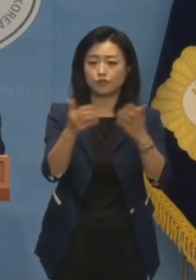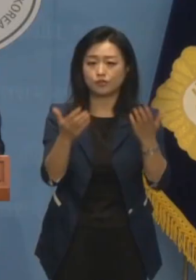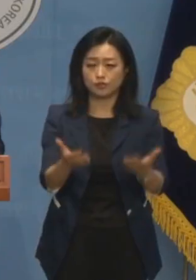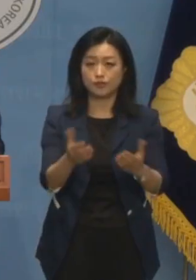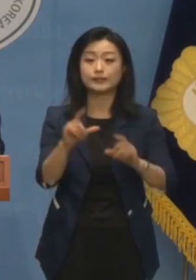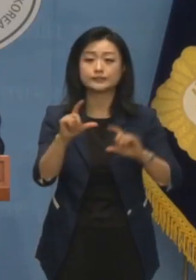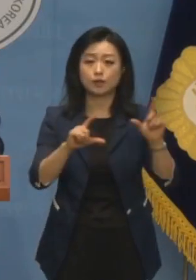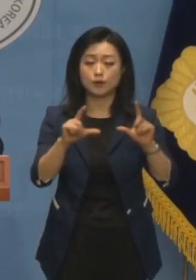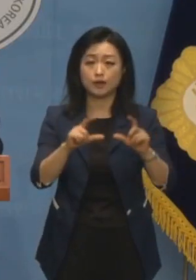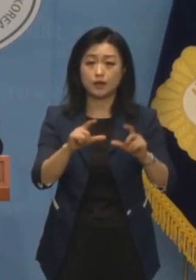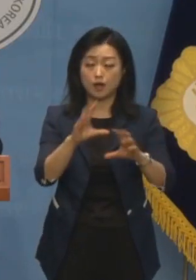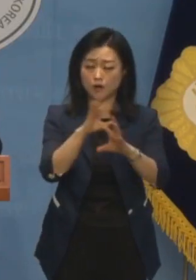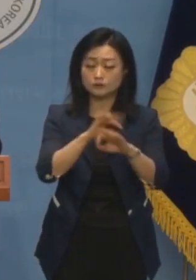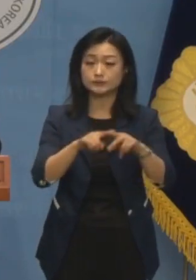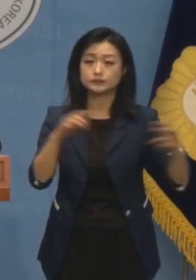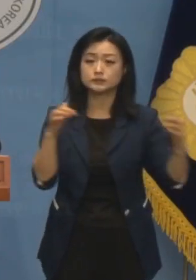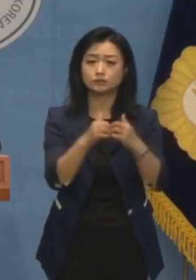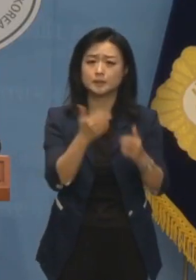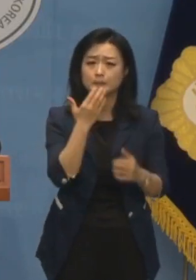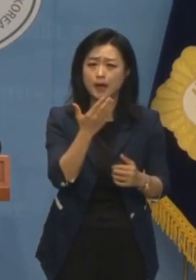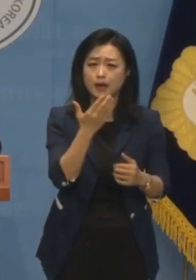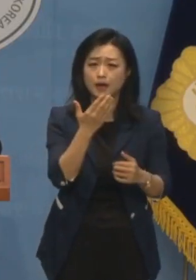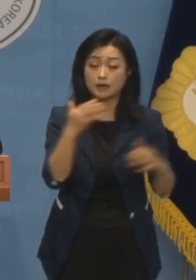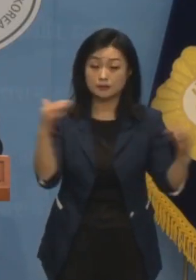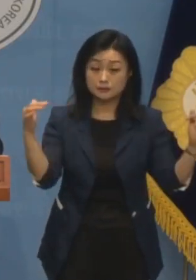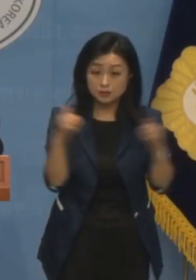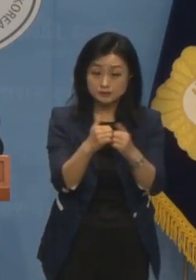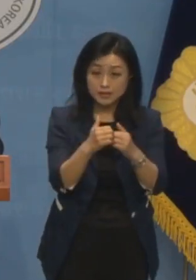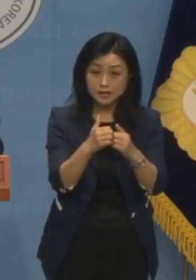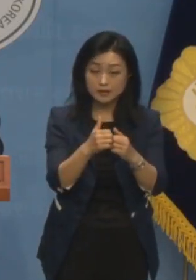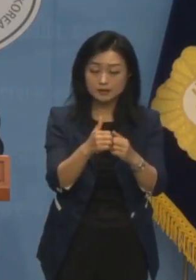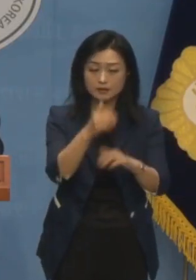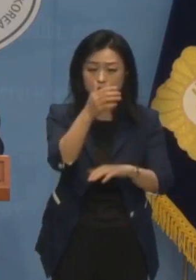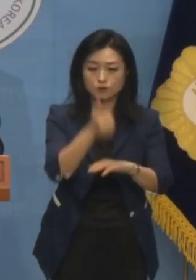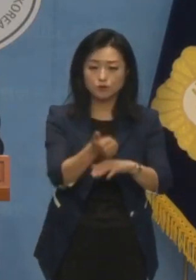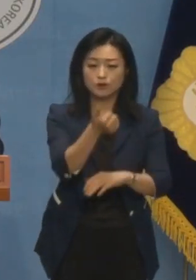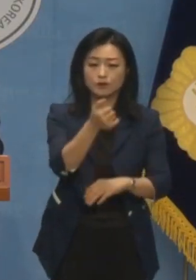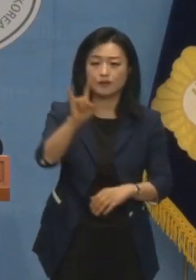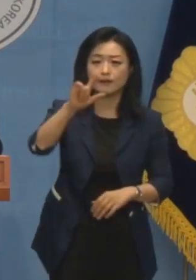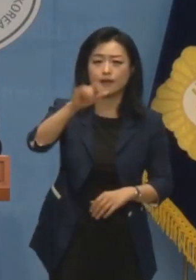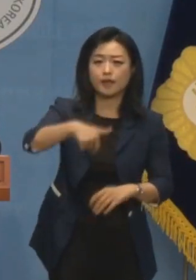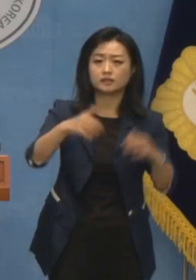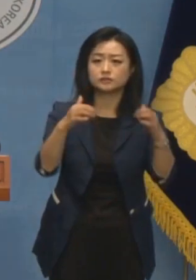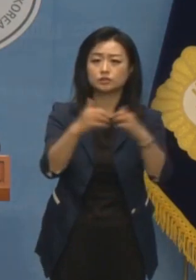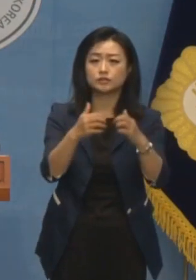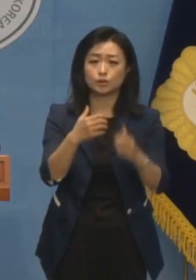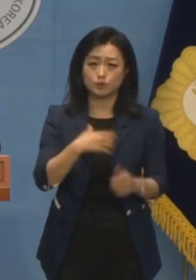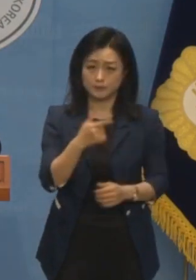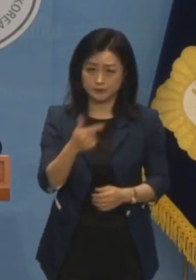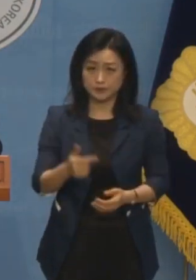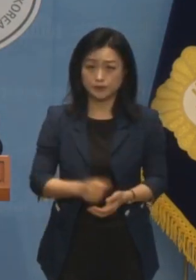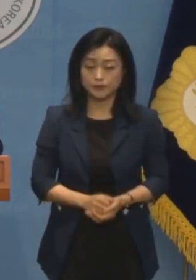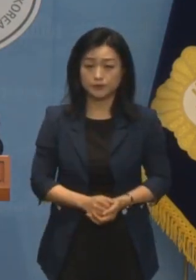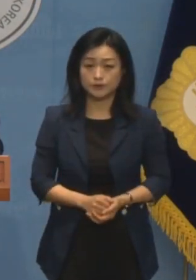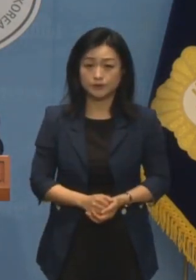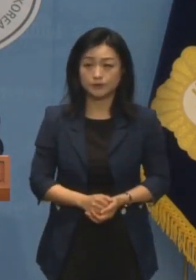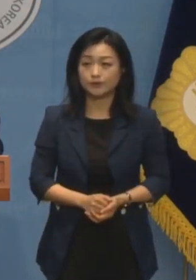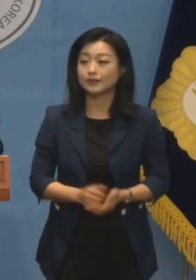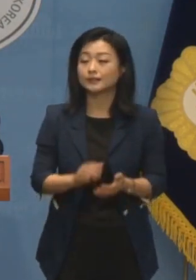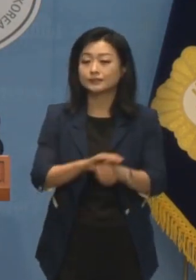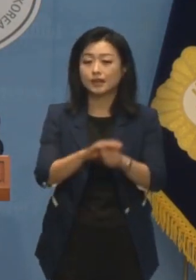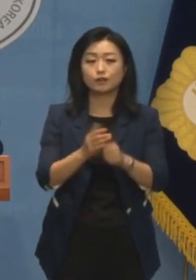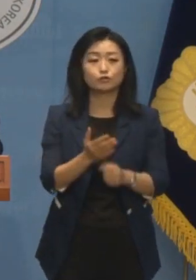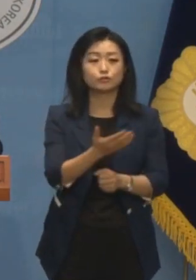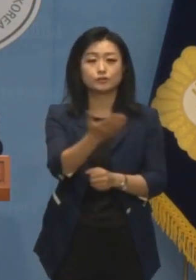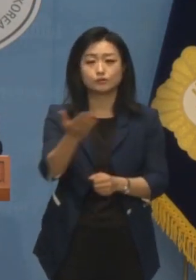언제든지 가능한 상태이고 일단 전쟁이 터지면 핵전쟁으로 비화할 가능성이 매우 높습니다. 존경하고 사랑하는